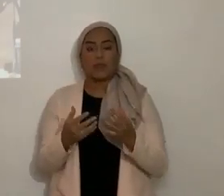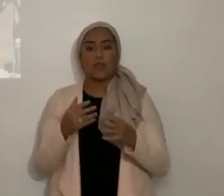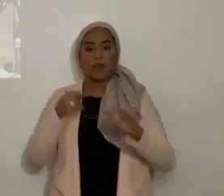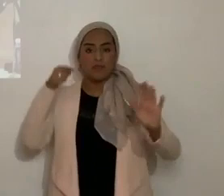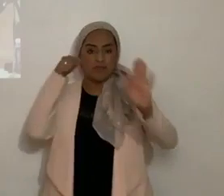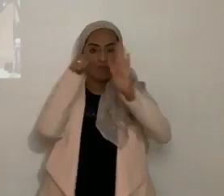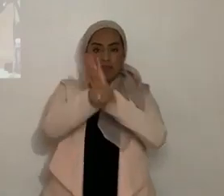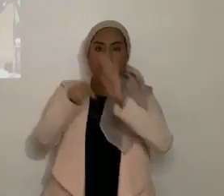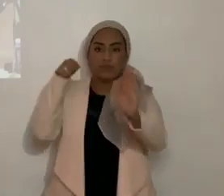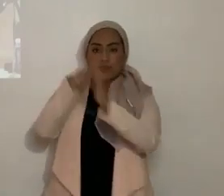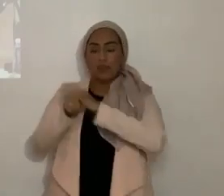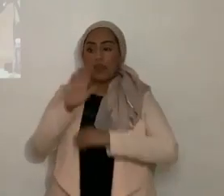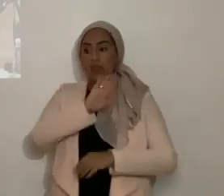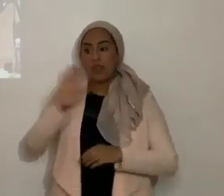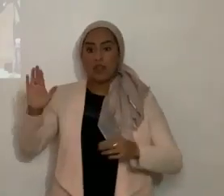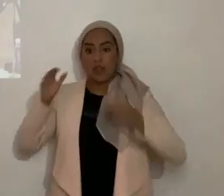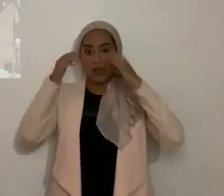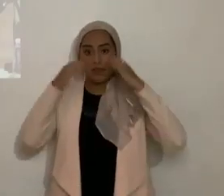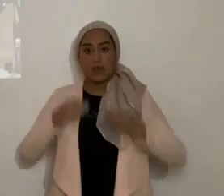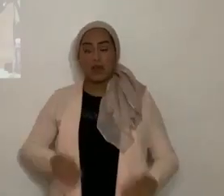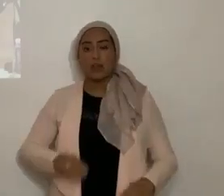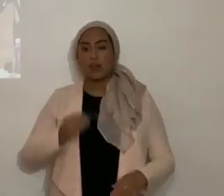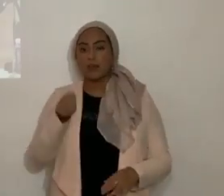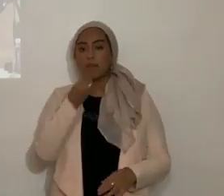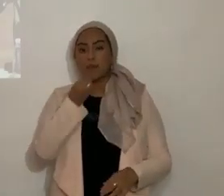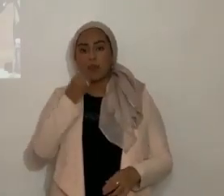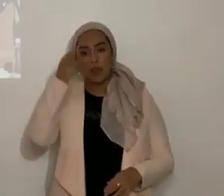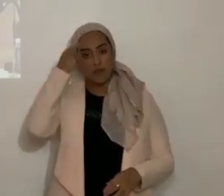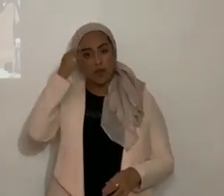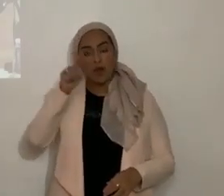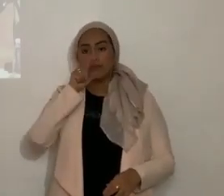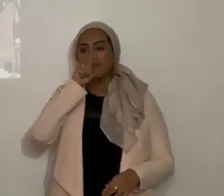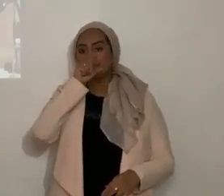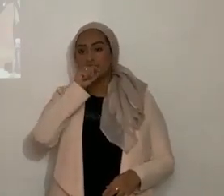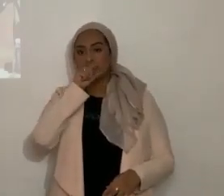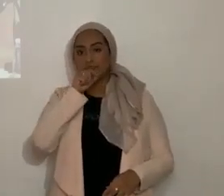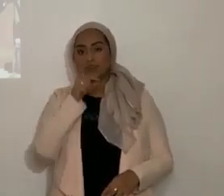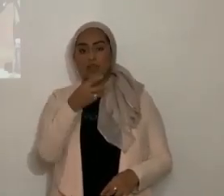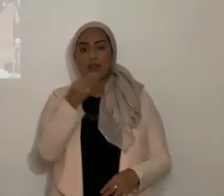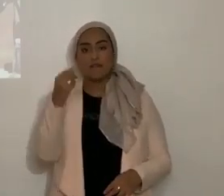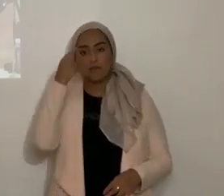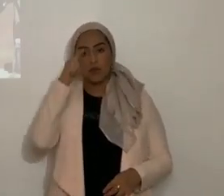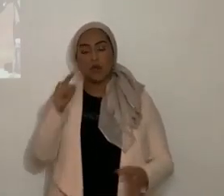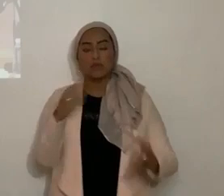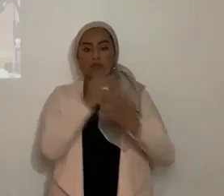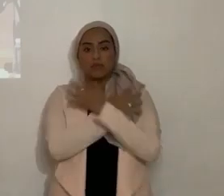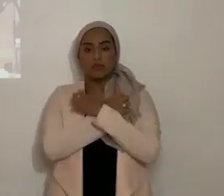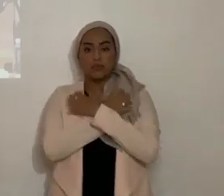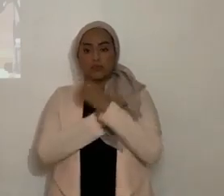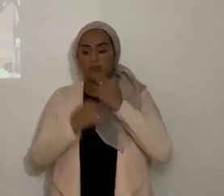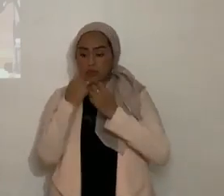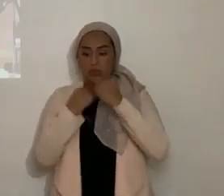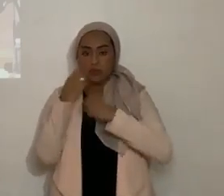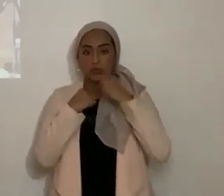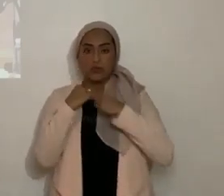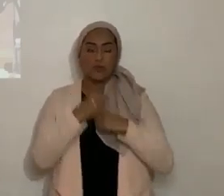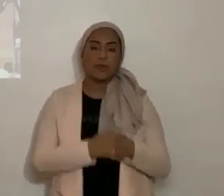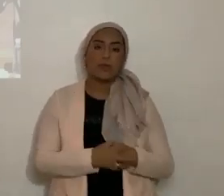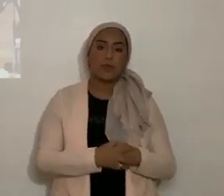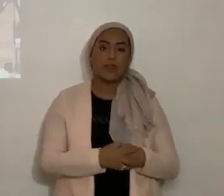serán consumidos y sus cuerpos servirán de comida a las aves del cielo y a las bestias de la tierra.